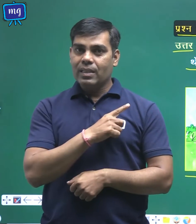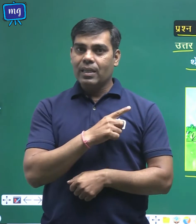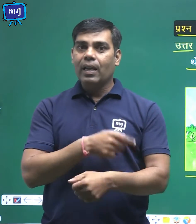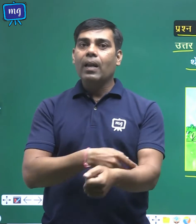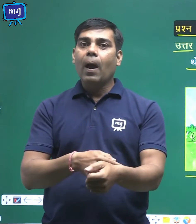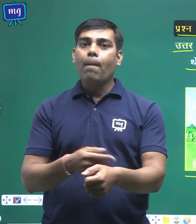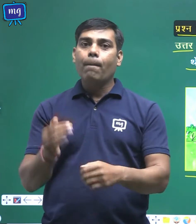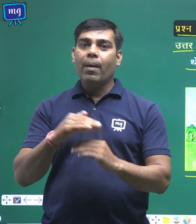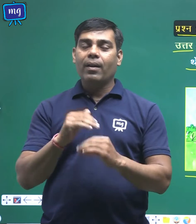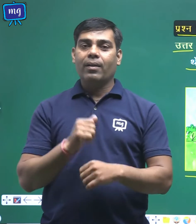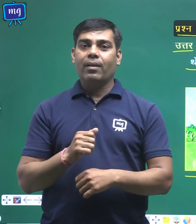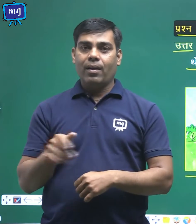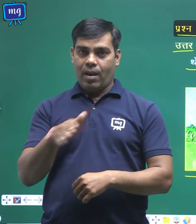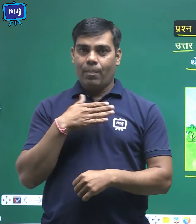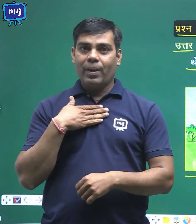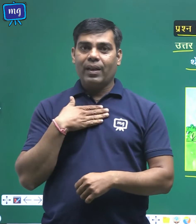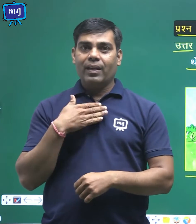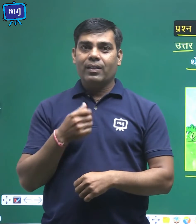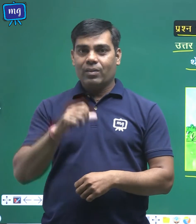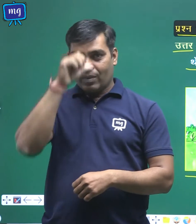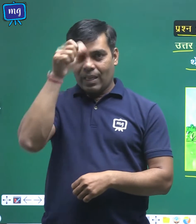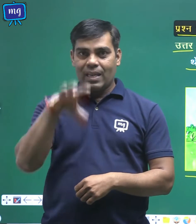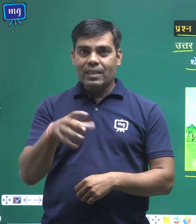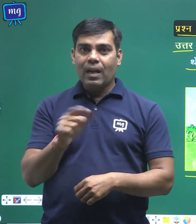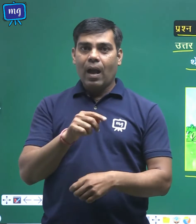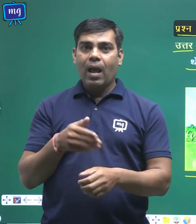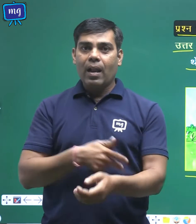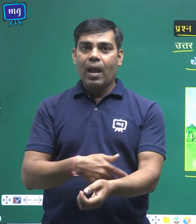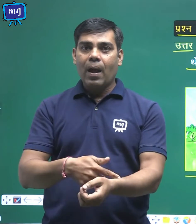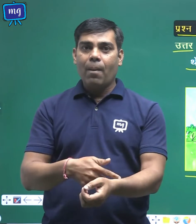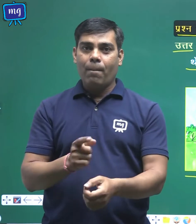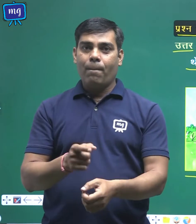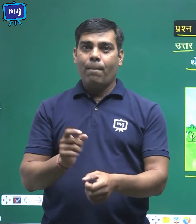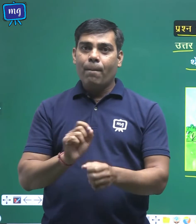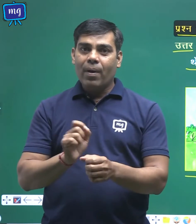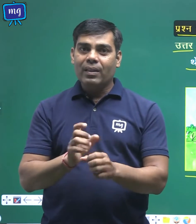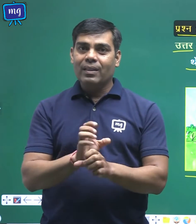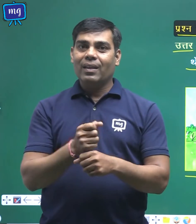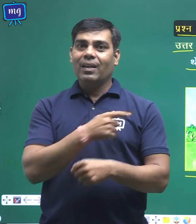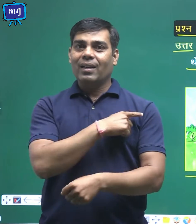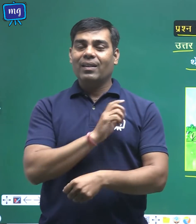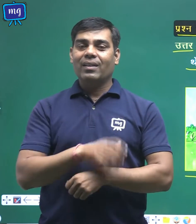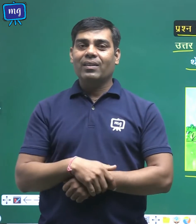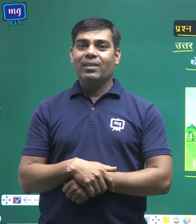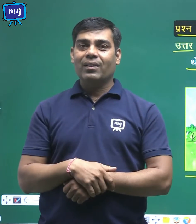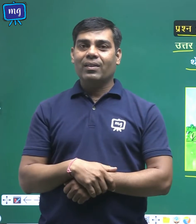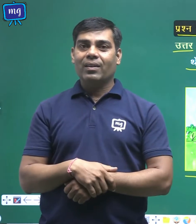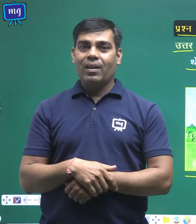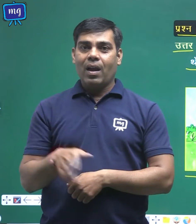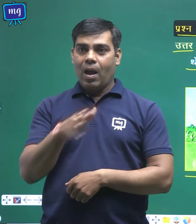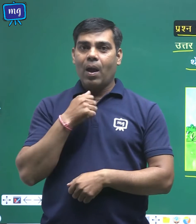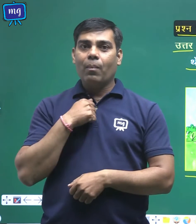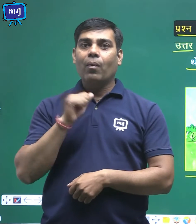पर हमारे देश का नाम भारत रखा गया है। आपको